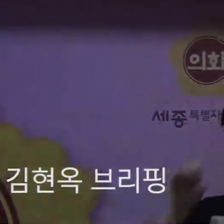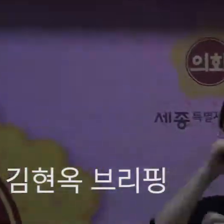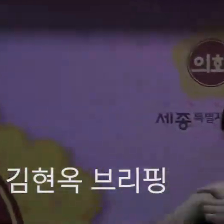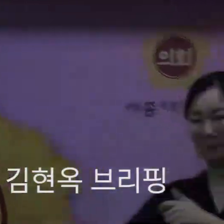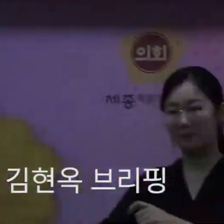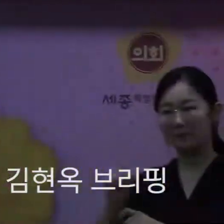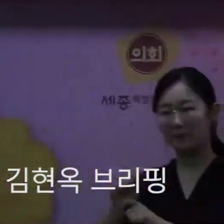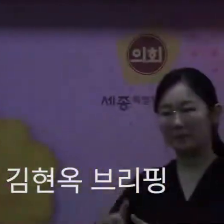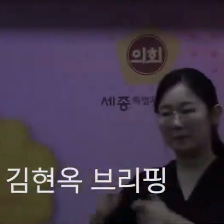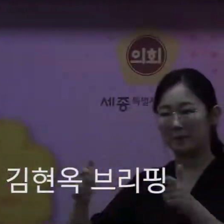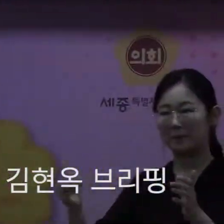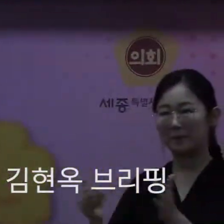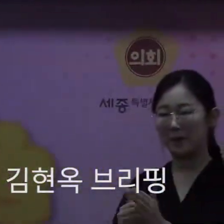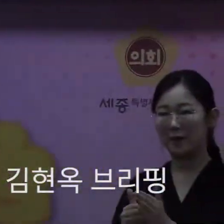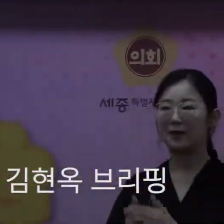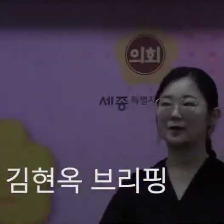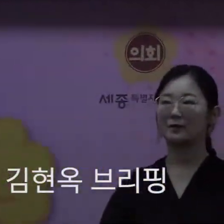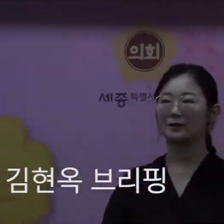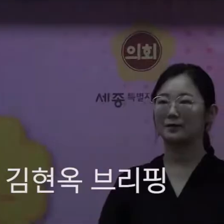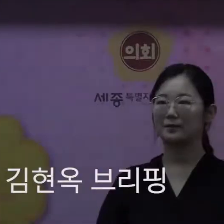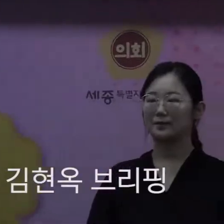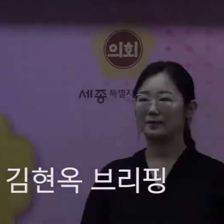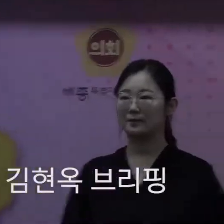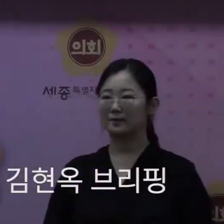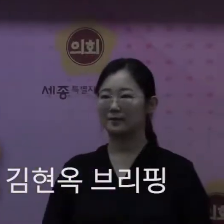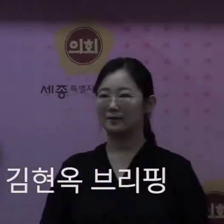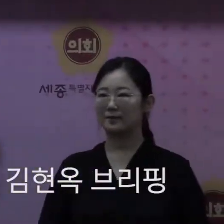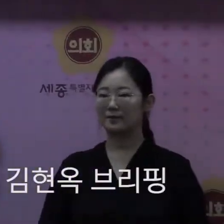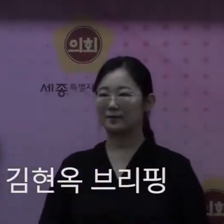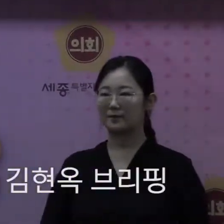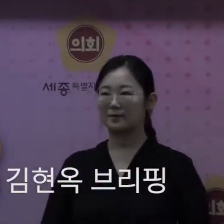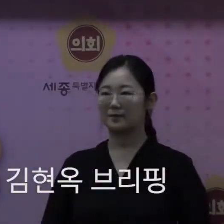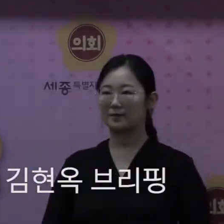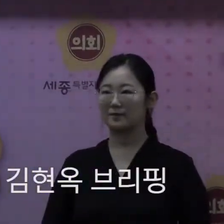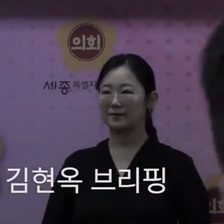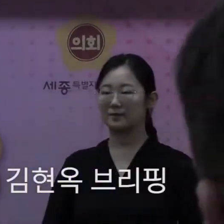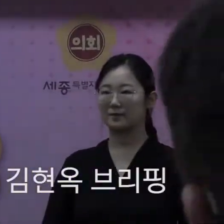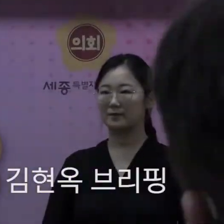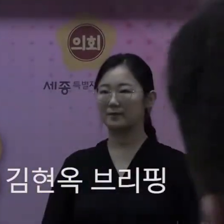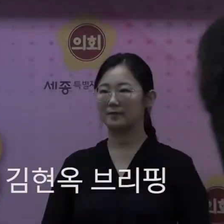증액한 1조 839억 원 규모로 편성 제출하였습니다.